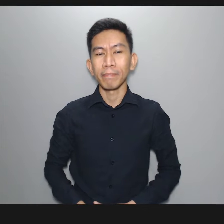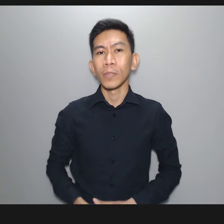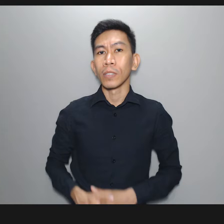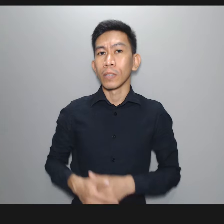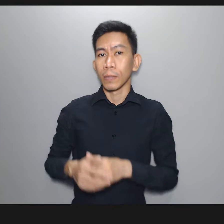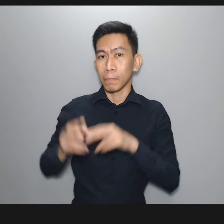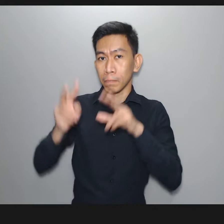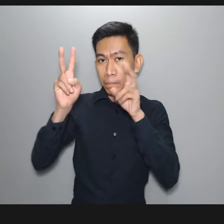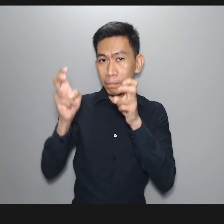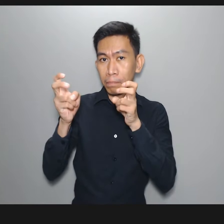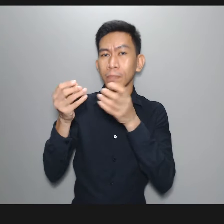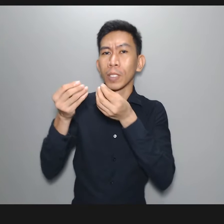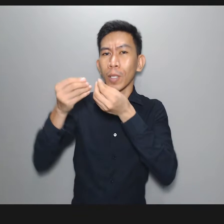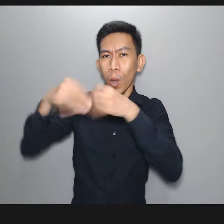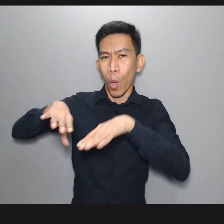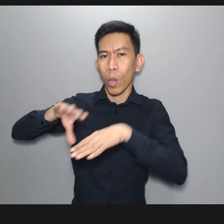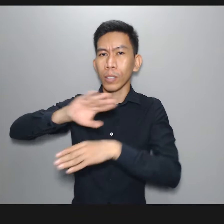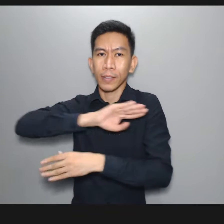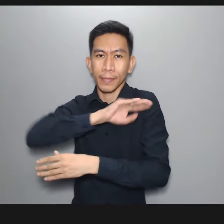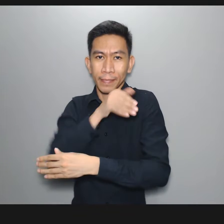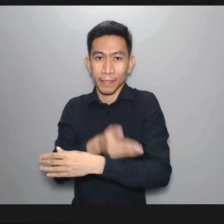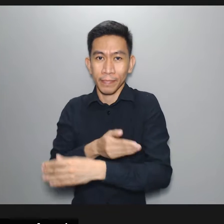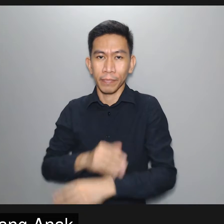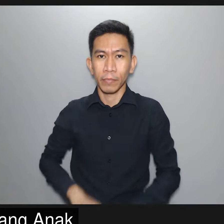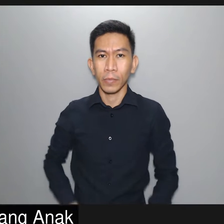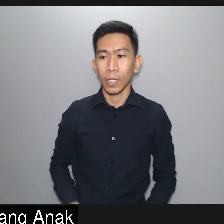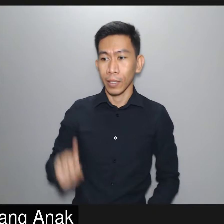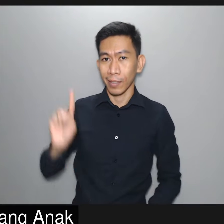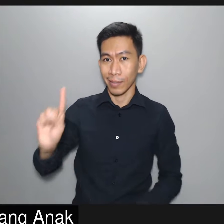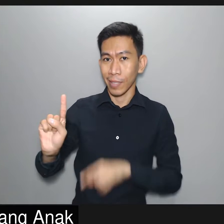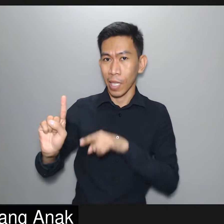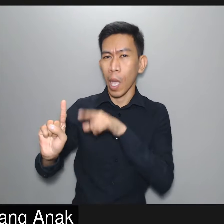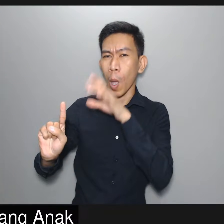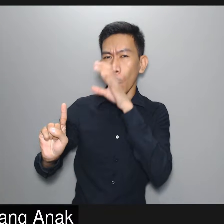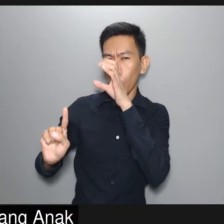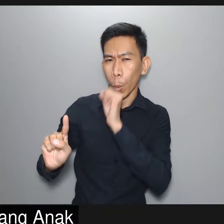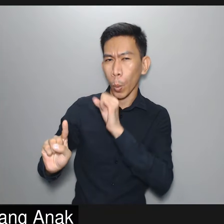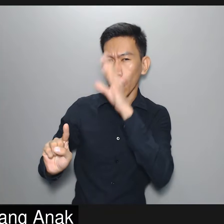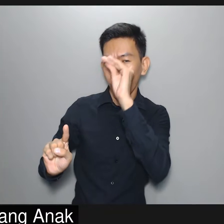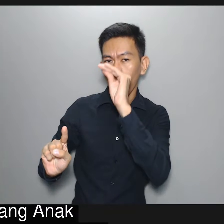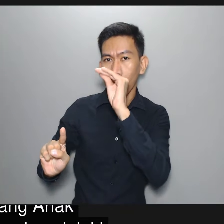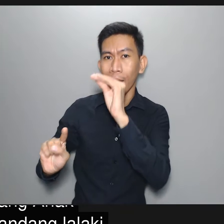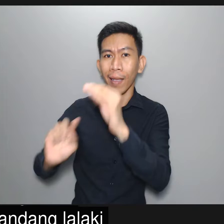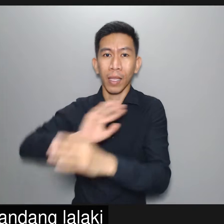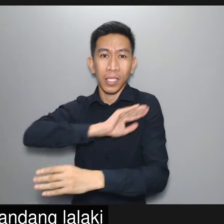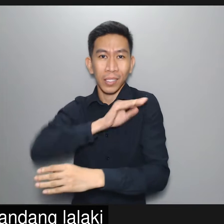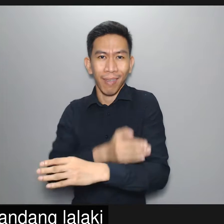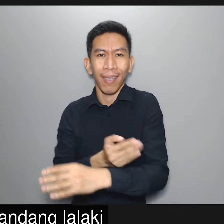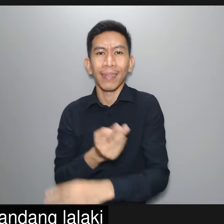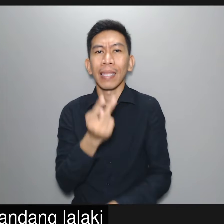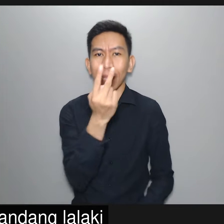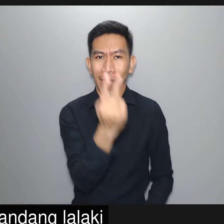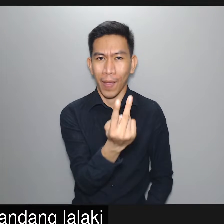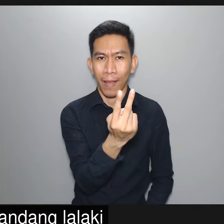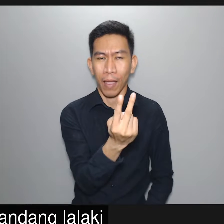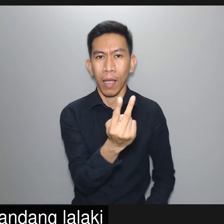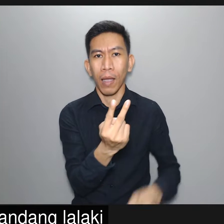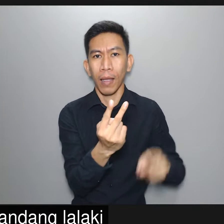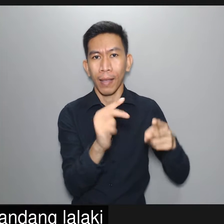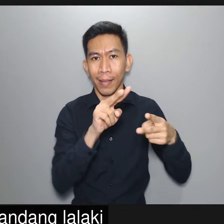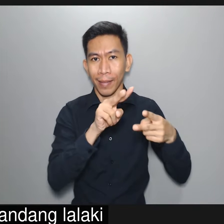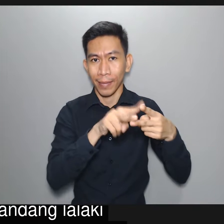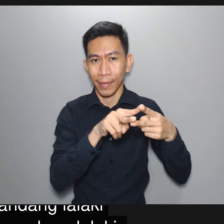na walang anak. May isang matandang lalaki na may dalawang anak na lalaki. Ang nakababatang anak